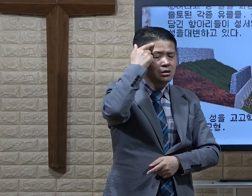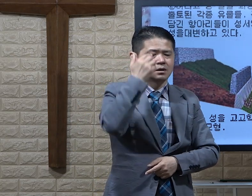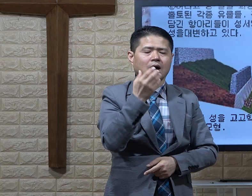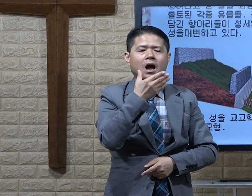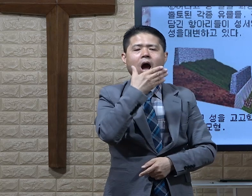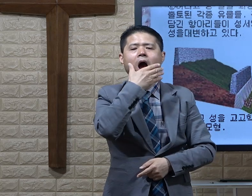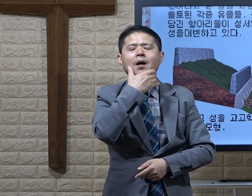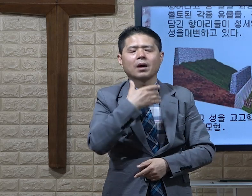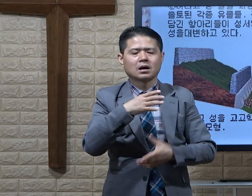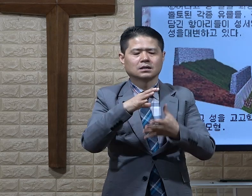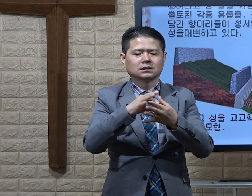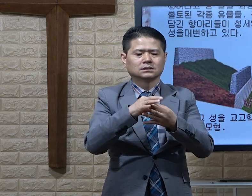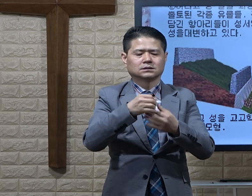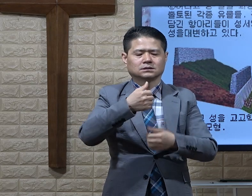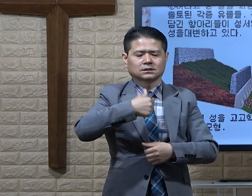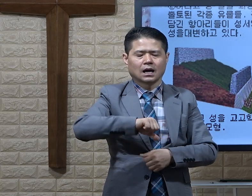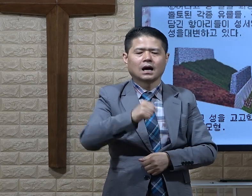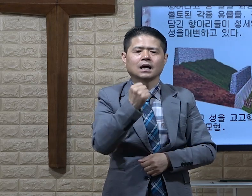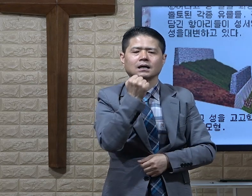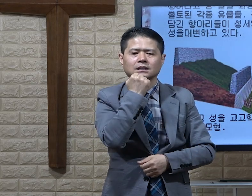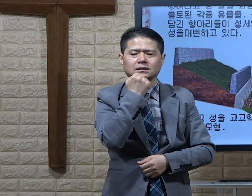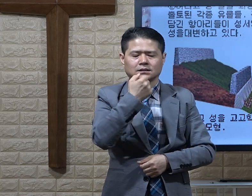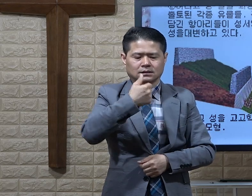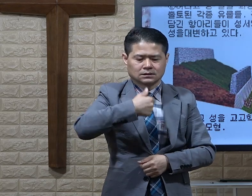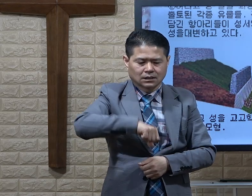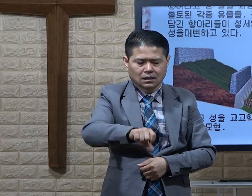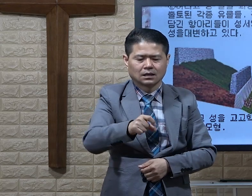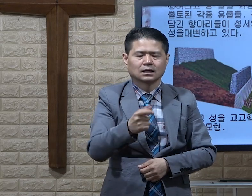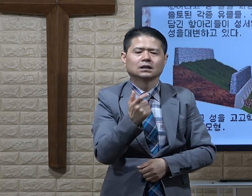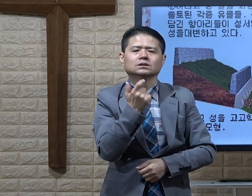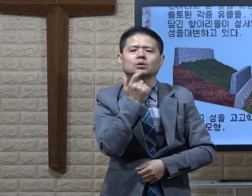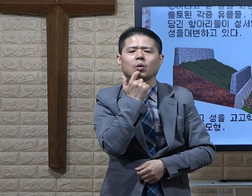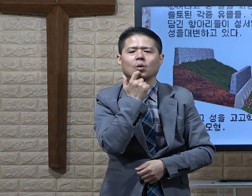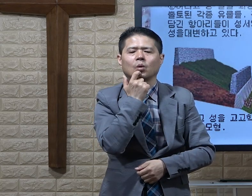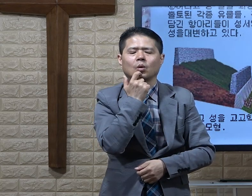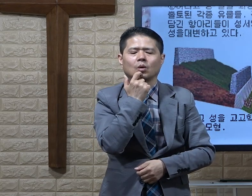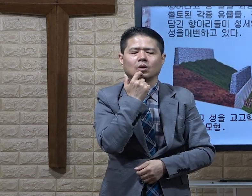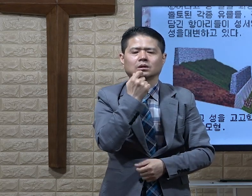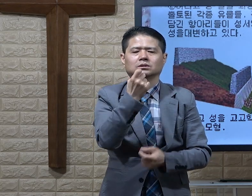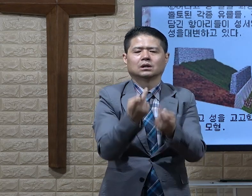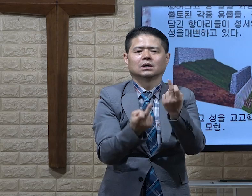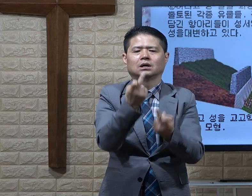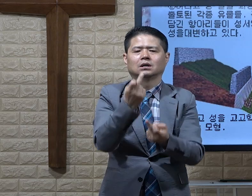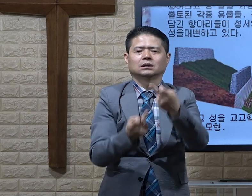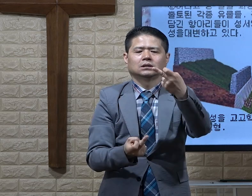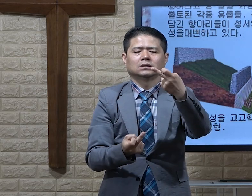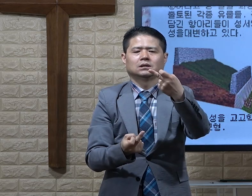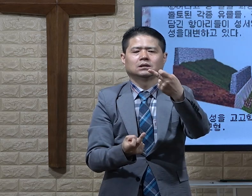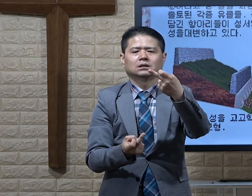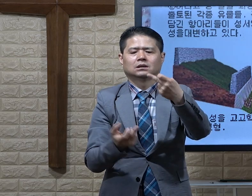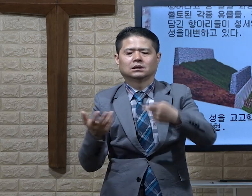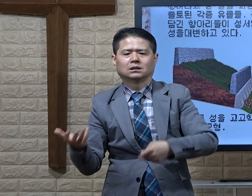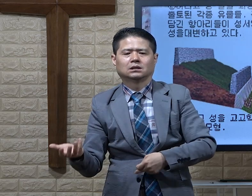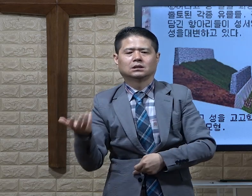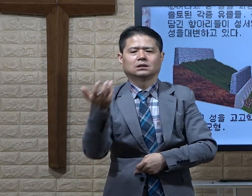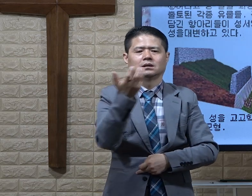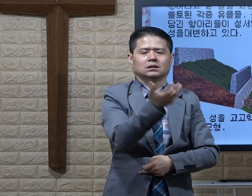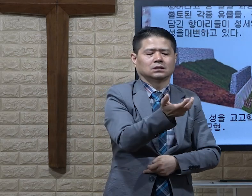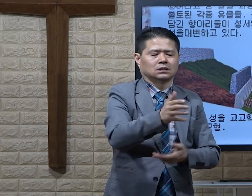그럴 때 아브라함의 아들 이삭이 낳고 이삭의 아들 야곱이 그리고 12 형제들이